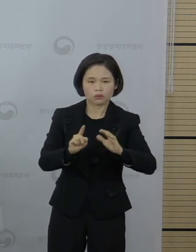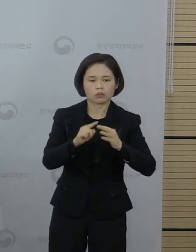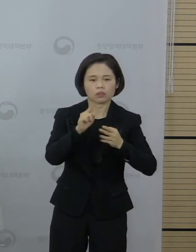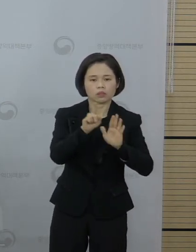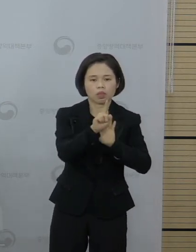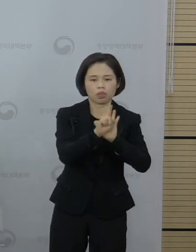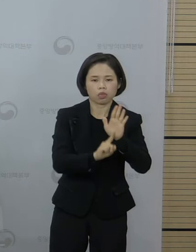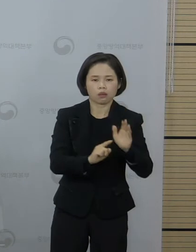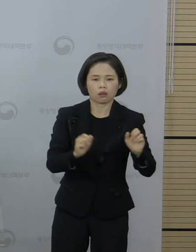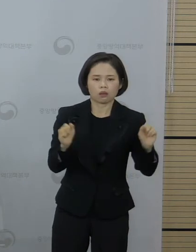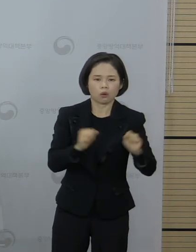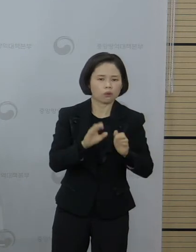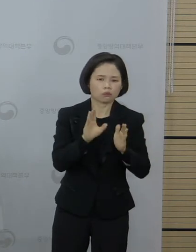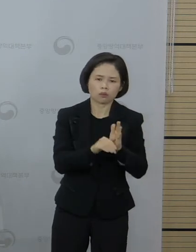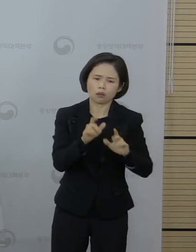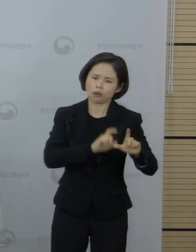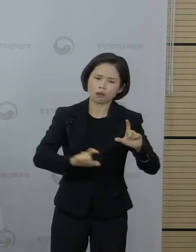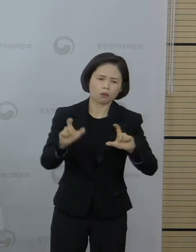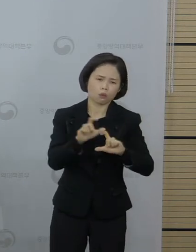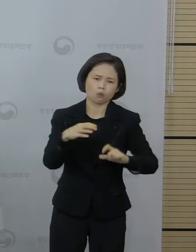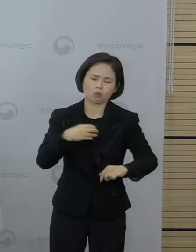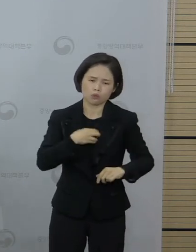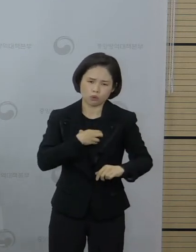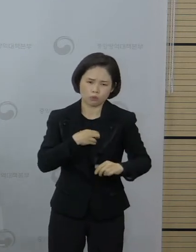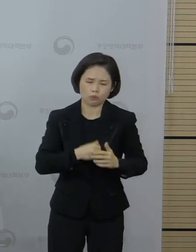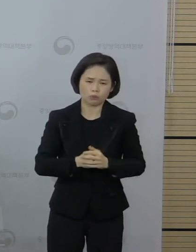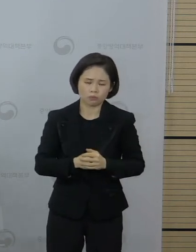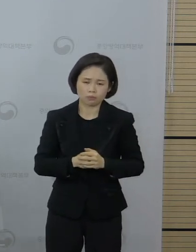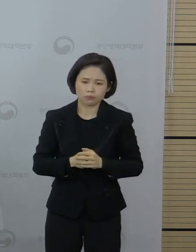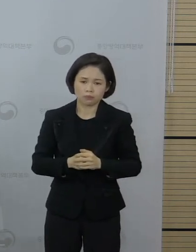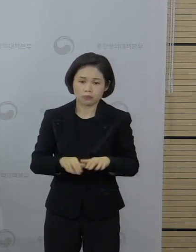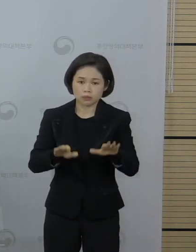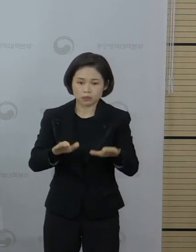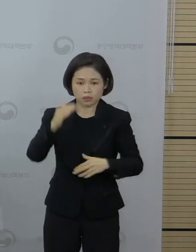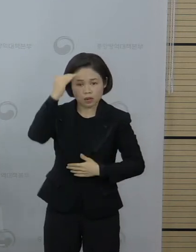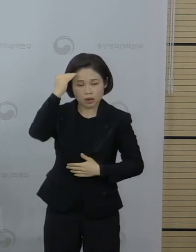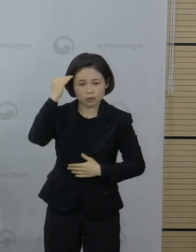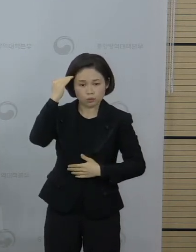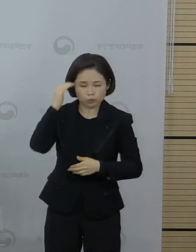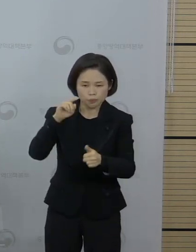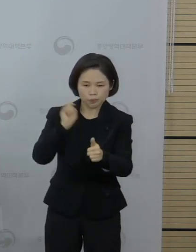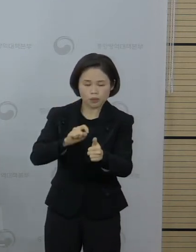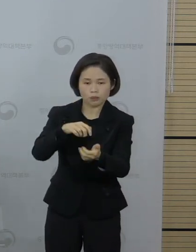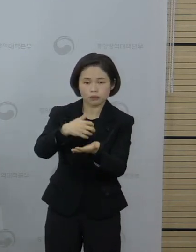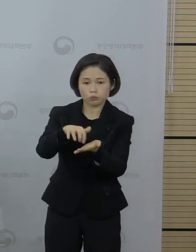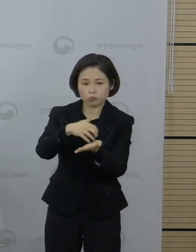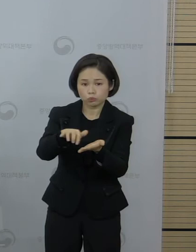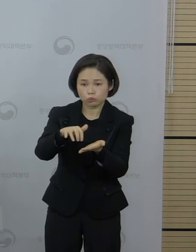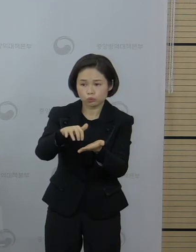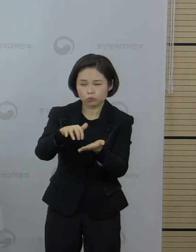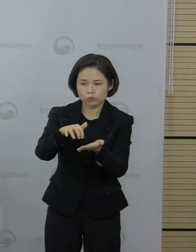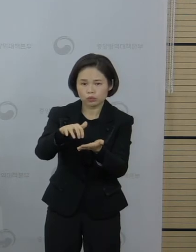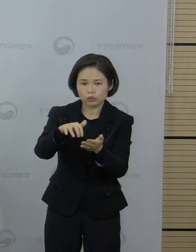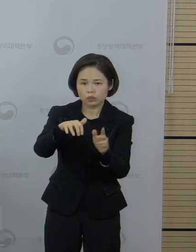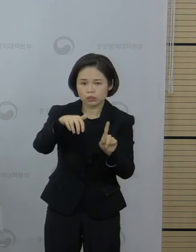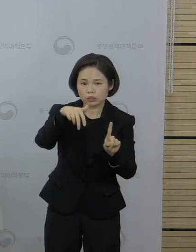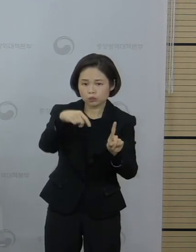최대의 고비를 맞았습니다. 비록 오늘 국내 환자 발생 규모가 일주일